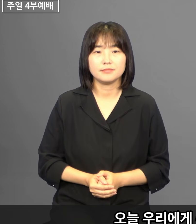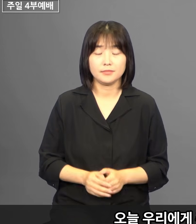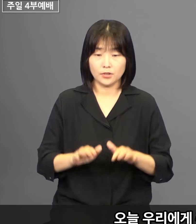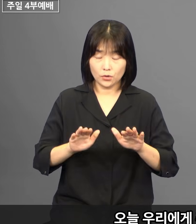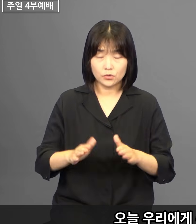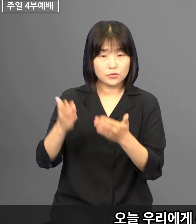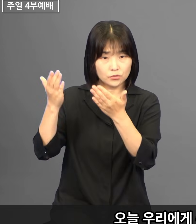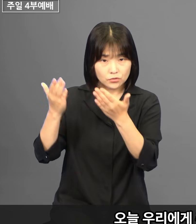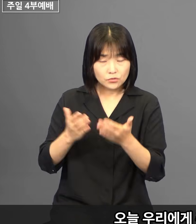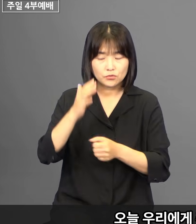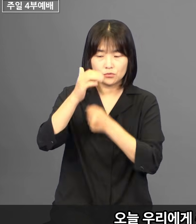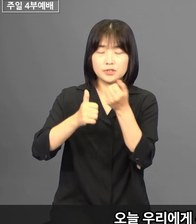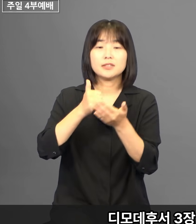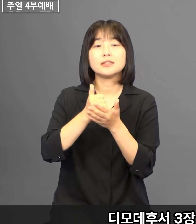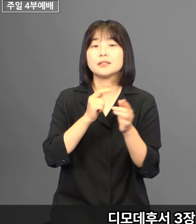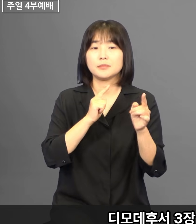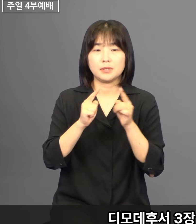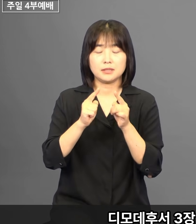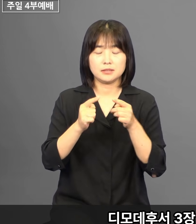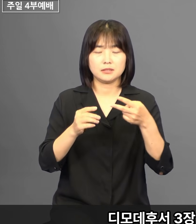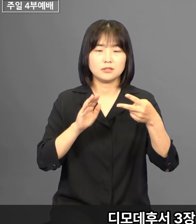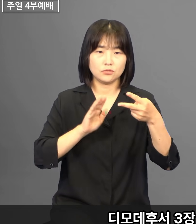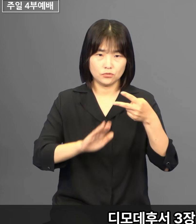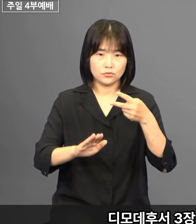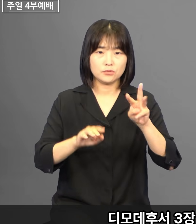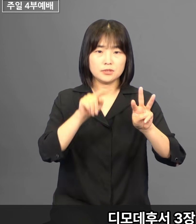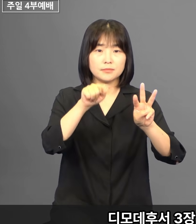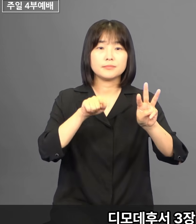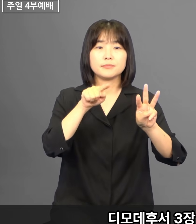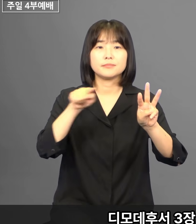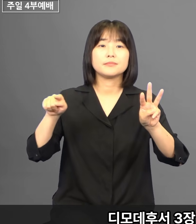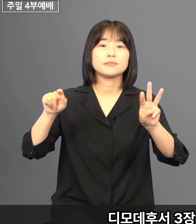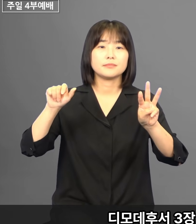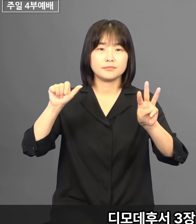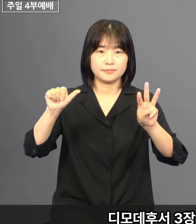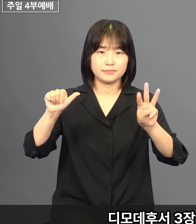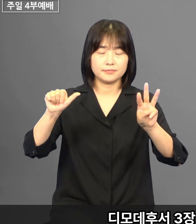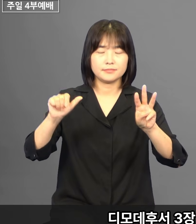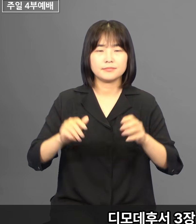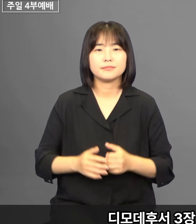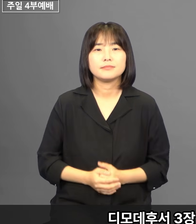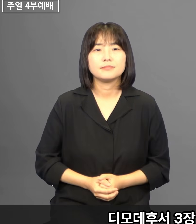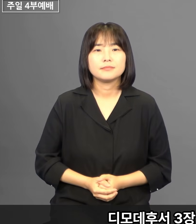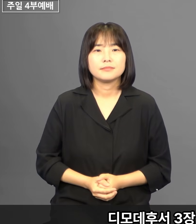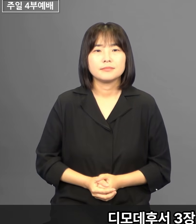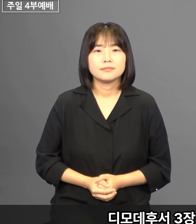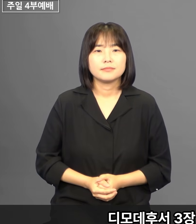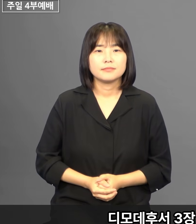오늘 우리에게 주시는 하나님의 말씀은 디모데후서 3장 1에서 5절 말씀입니다.